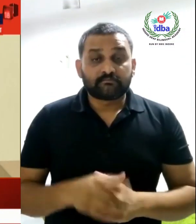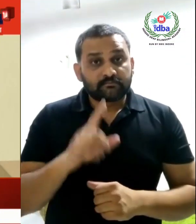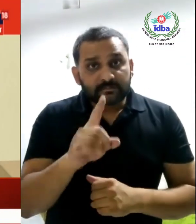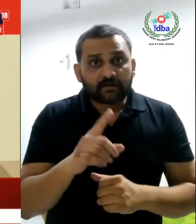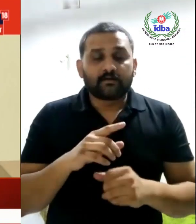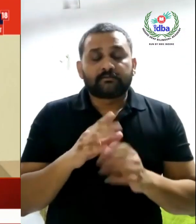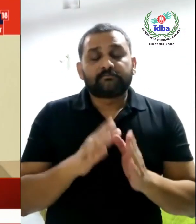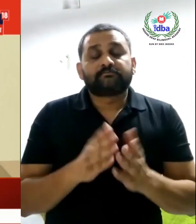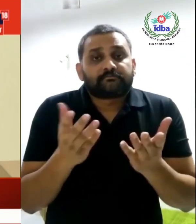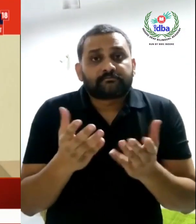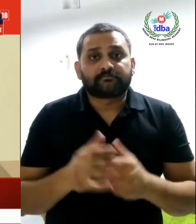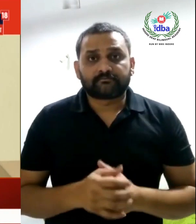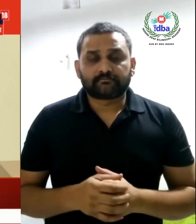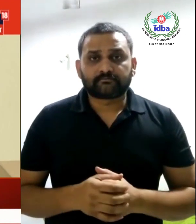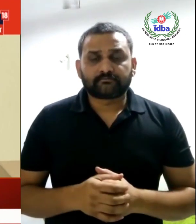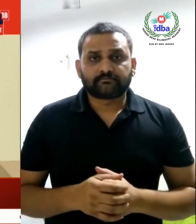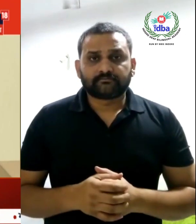लेकिन बावजूद इसके